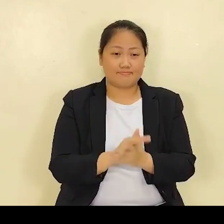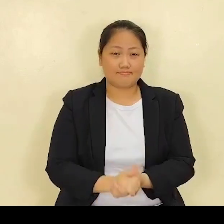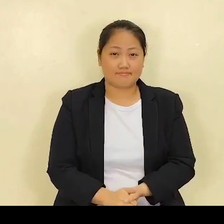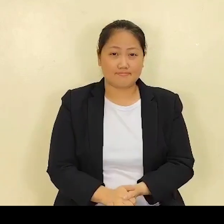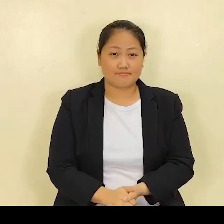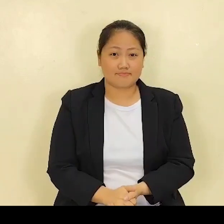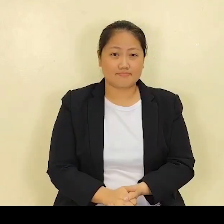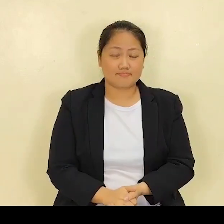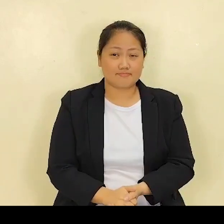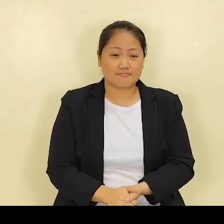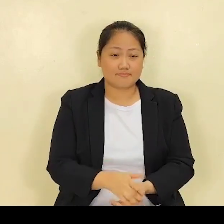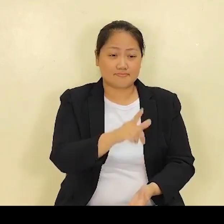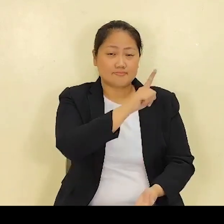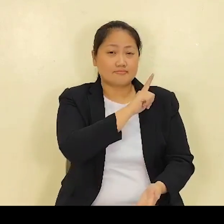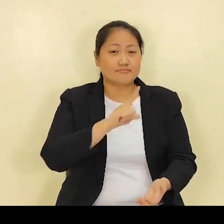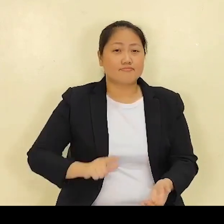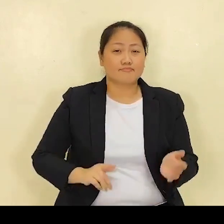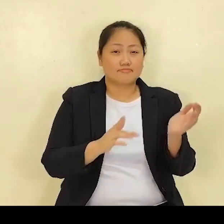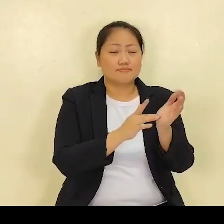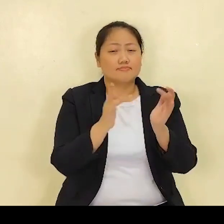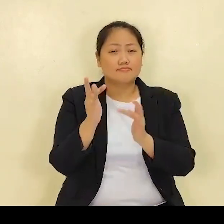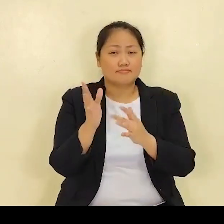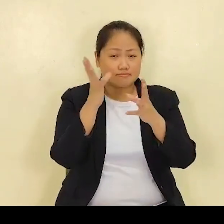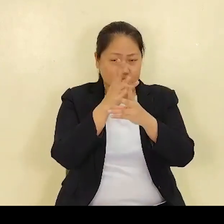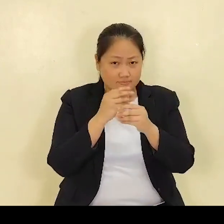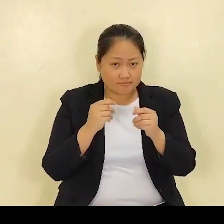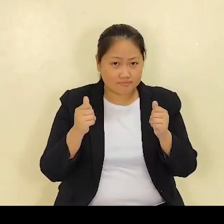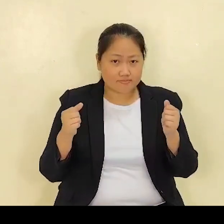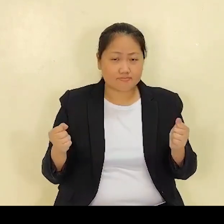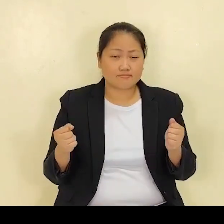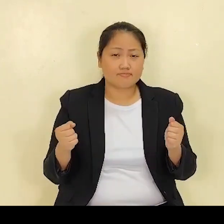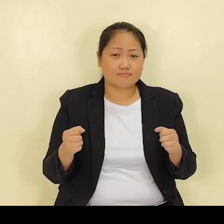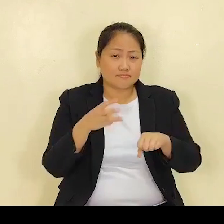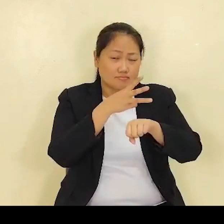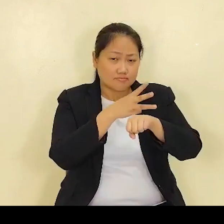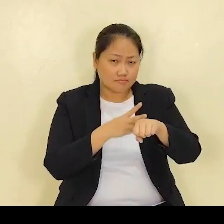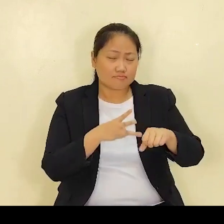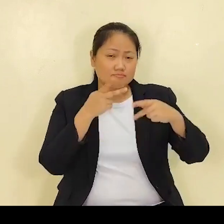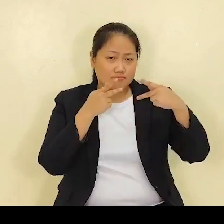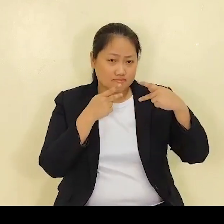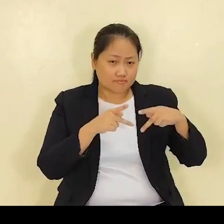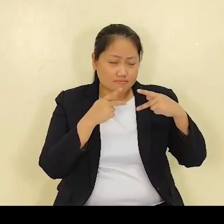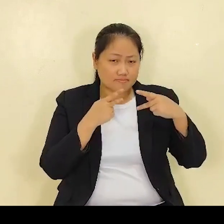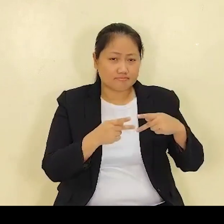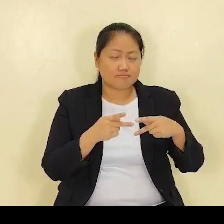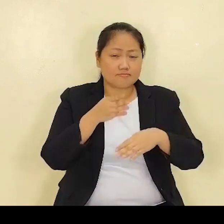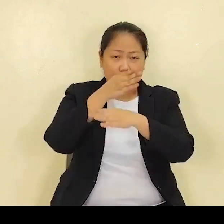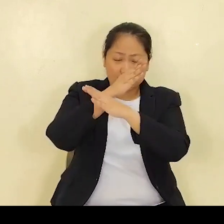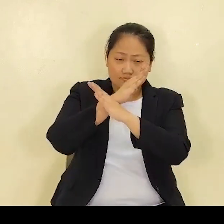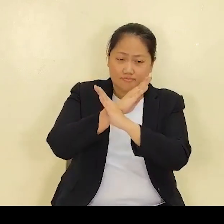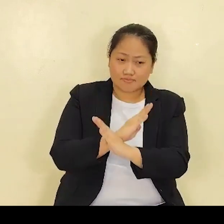tayo. Panginoong Hesus, hilumin po ninyo ang mga sugat at sakit na